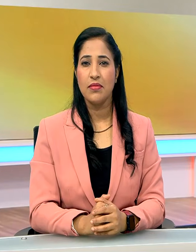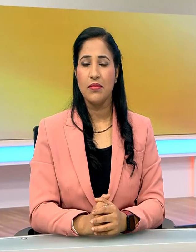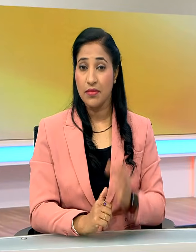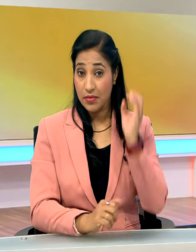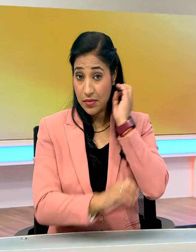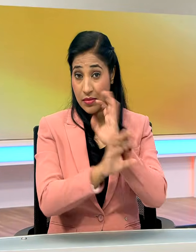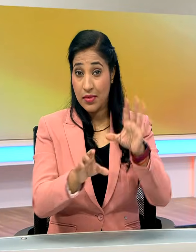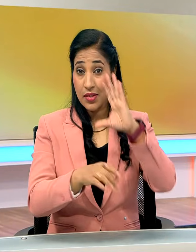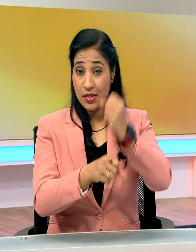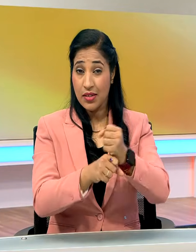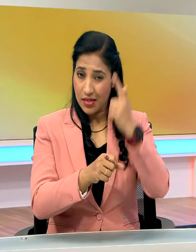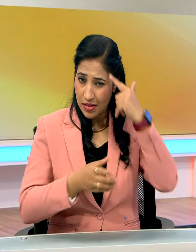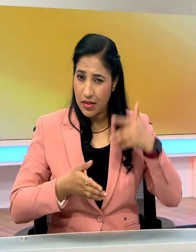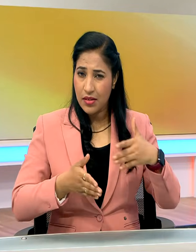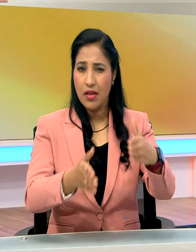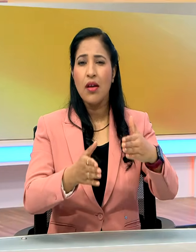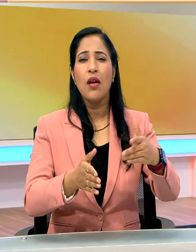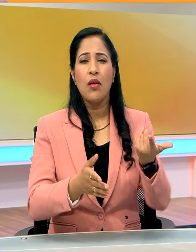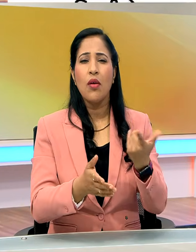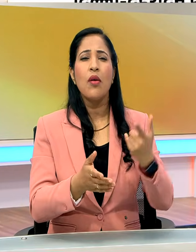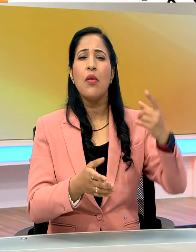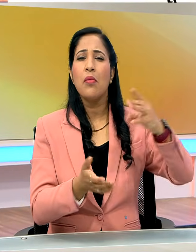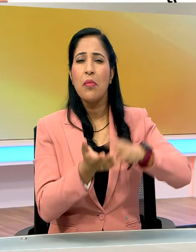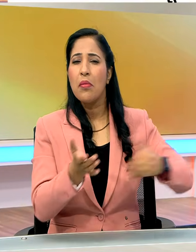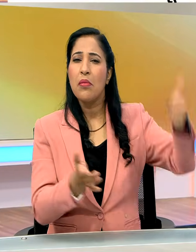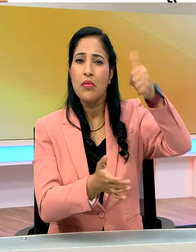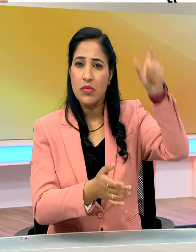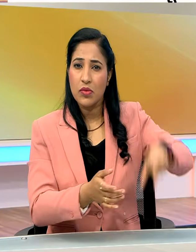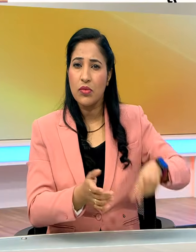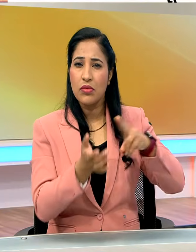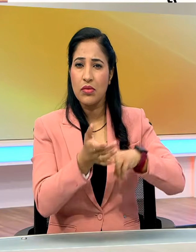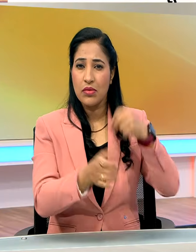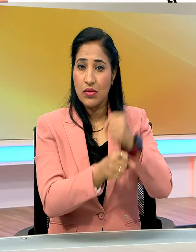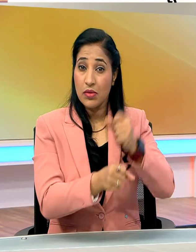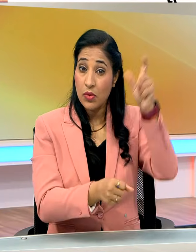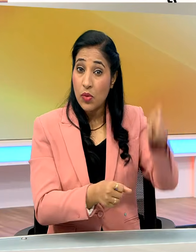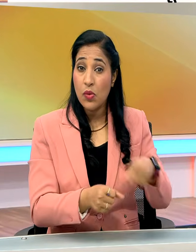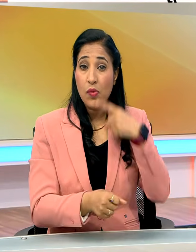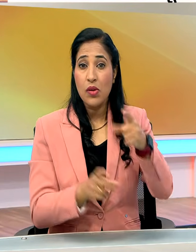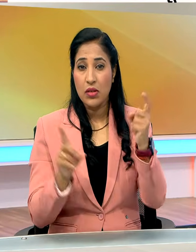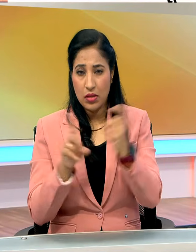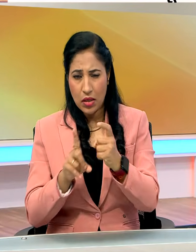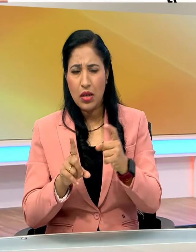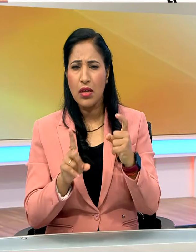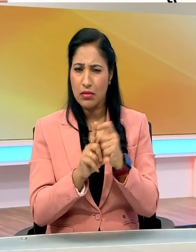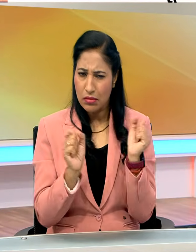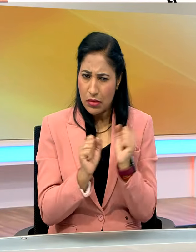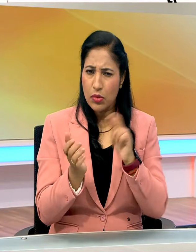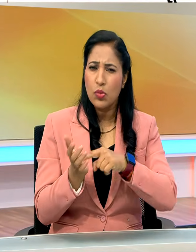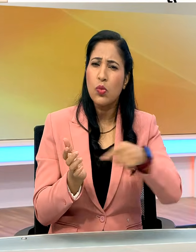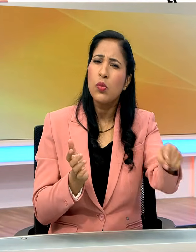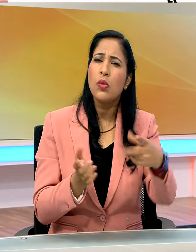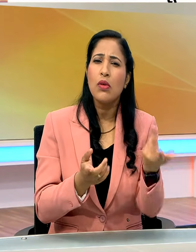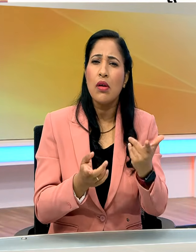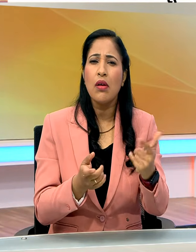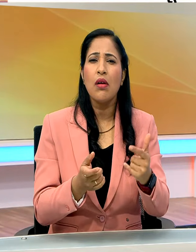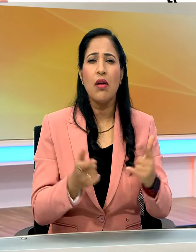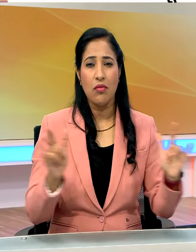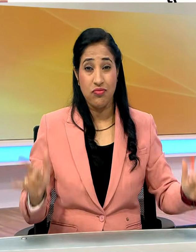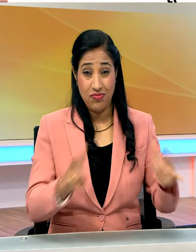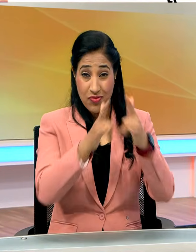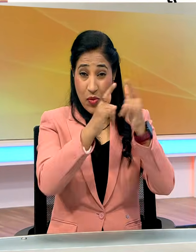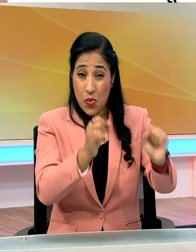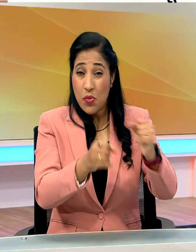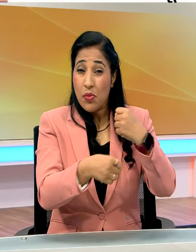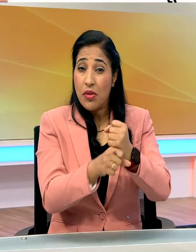आपको बता दें, केंद्रीय सड़क परिवहन और राजमार्ग मंत्री नितिन गडकरी ने कहा कि दिल्ली देहरादून इकोनॉमिक कॉरिडोर से पूरे उत्तराखंड के लिए आर्थिक, सामाजिक